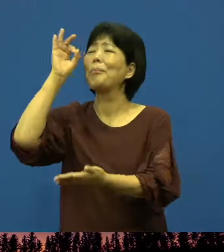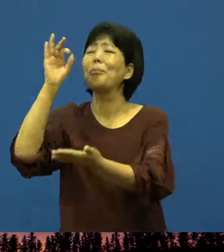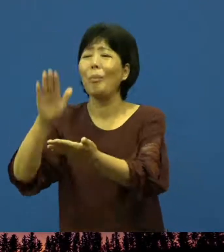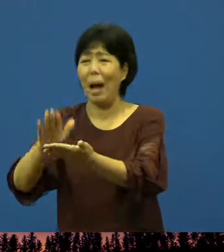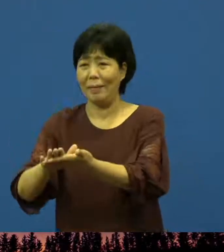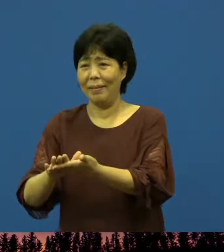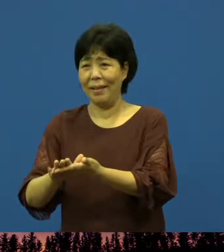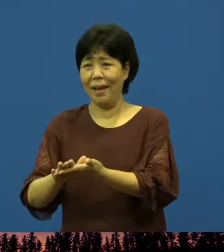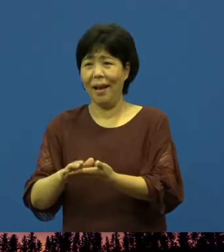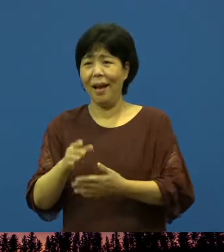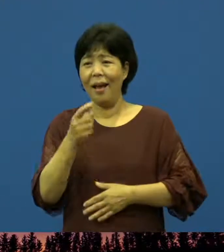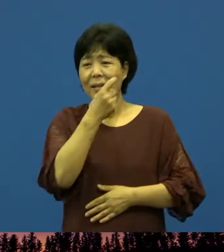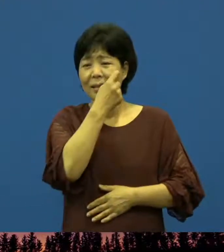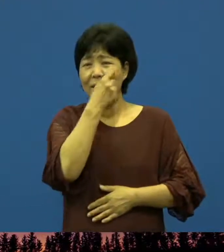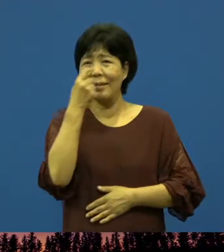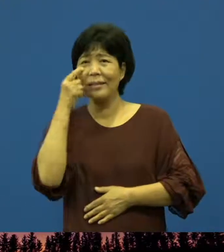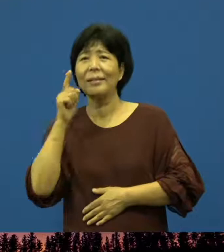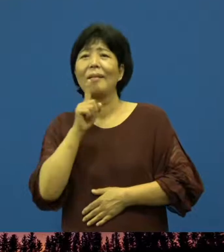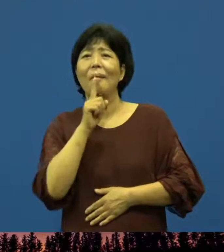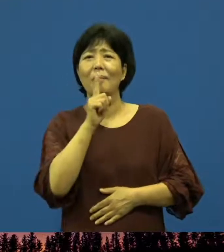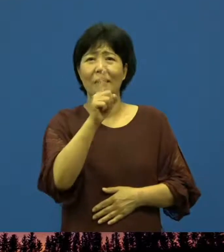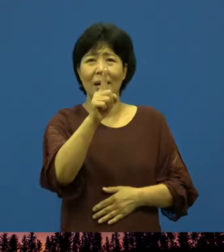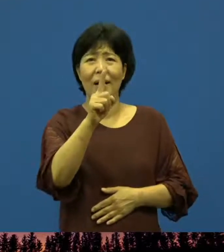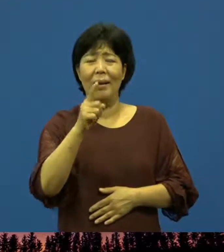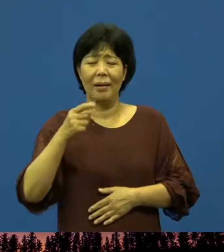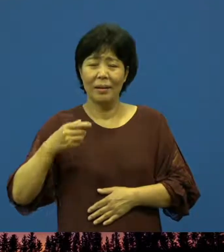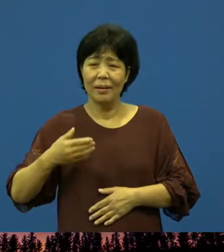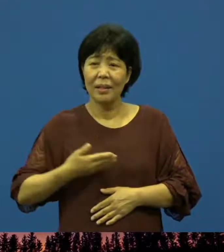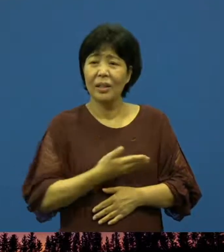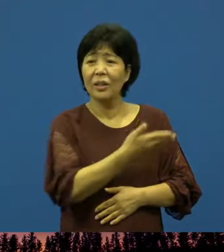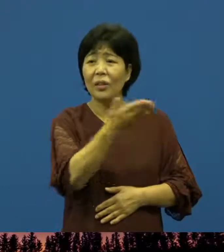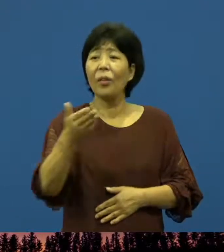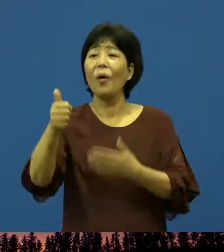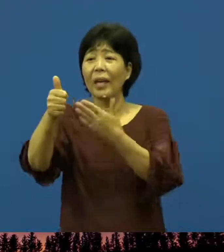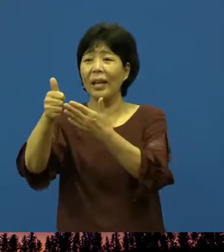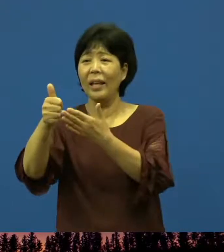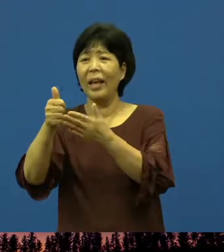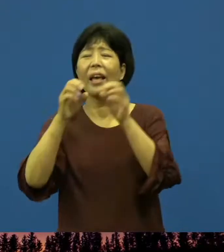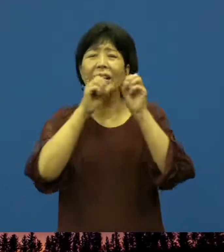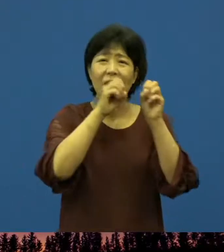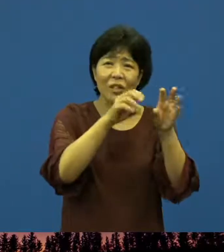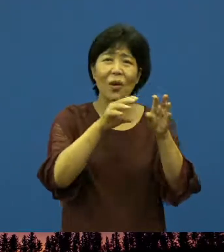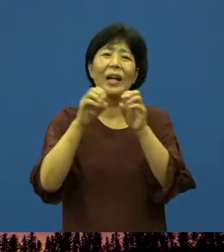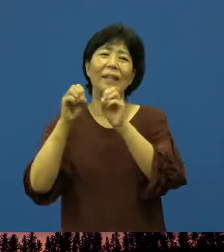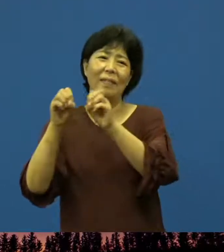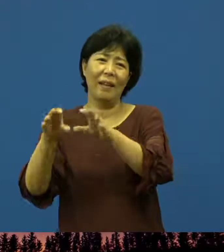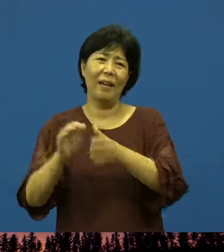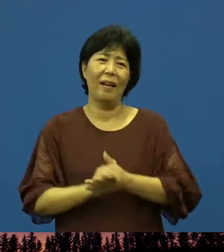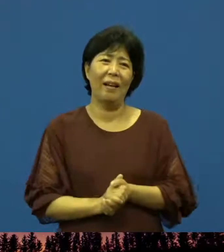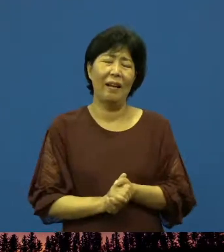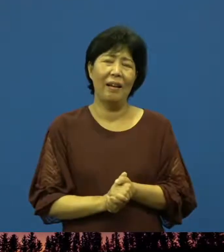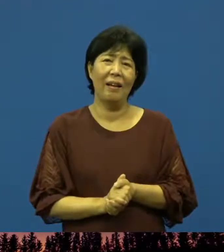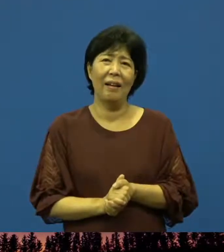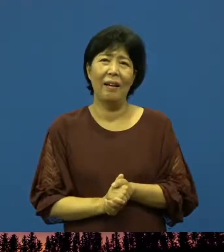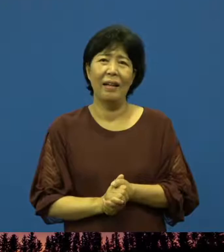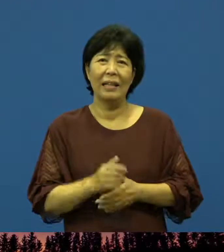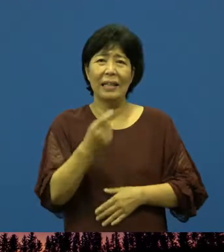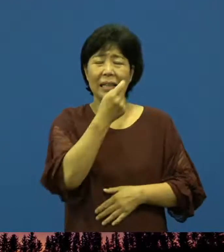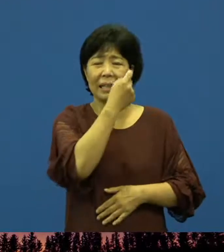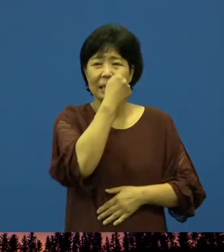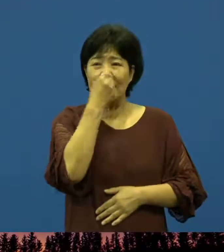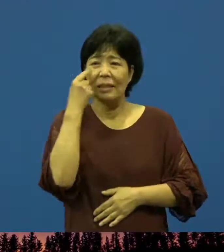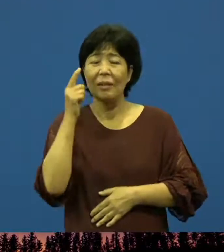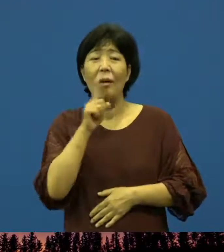증언하여 너에게 전하는 것입니다. 그러니까 증언하는 이는 증언을 하기